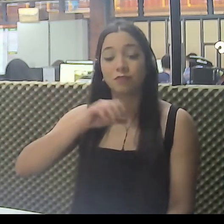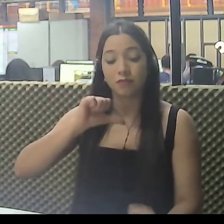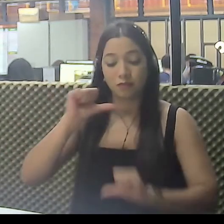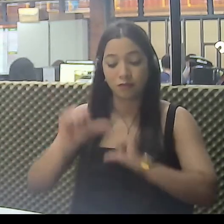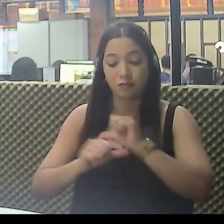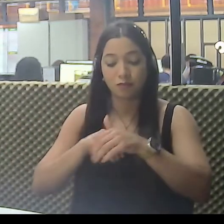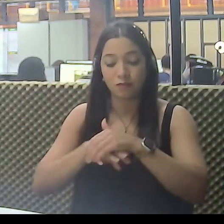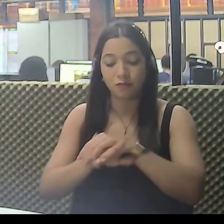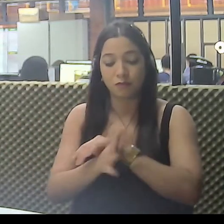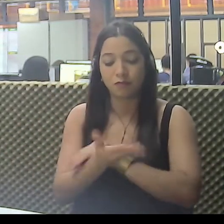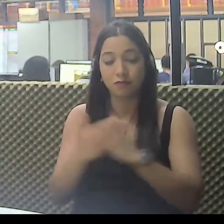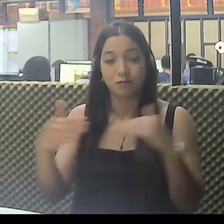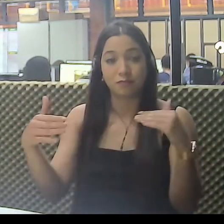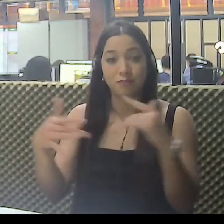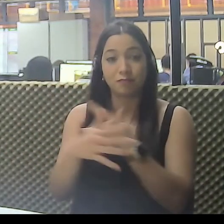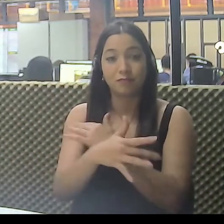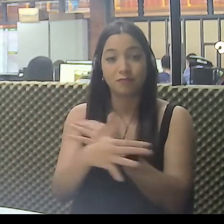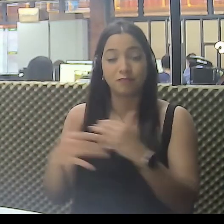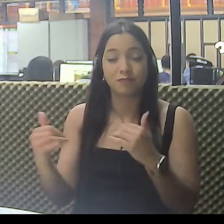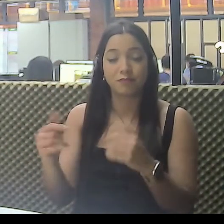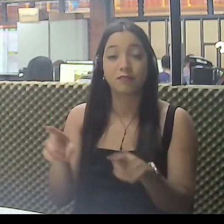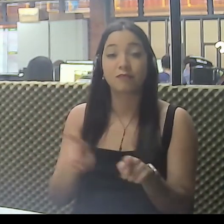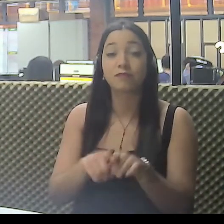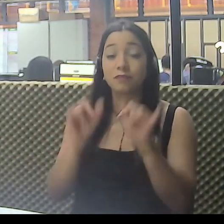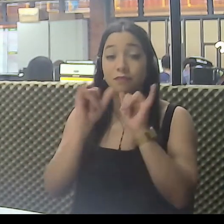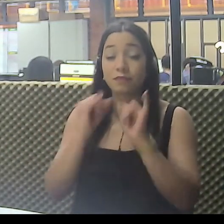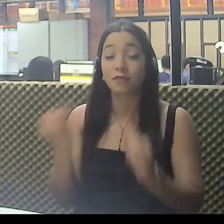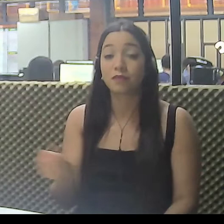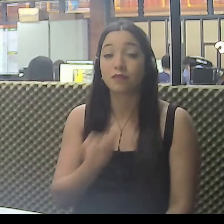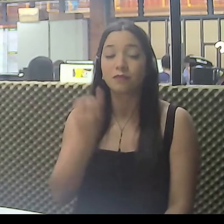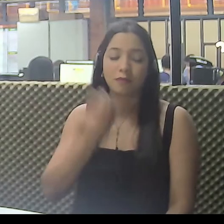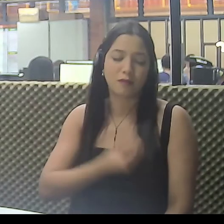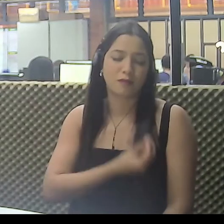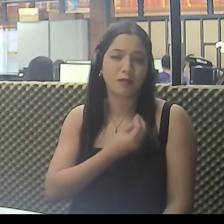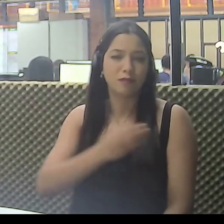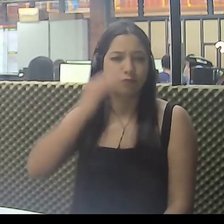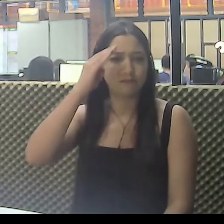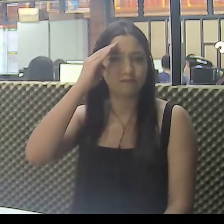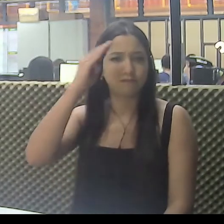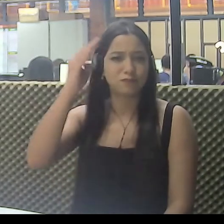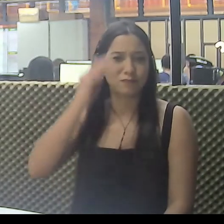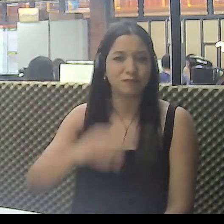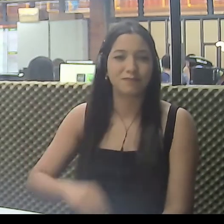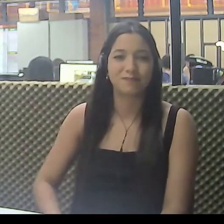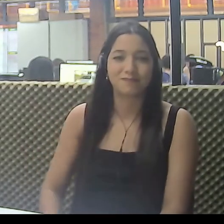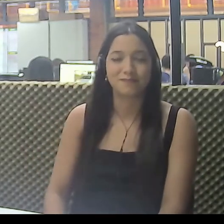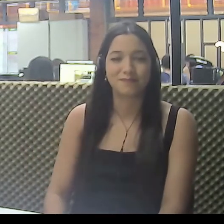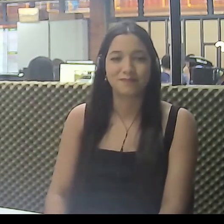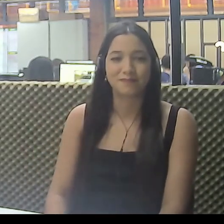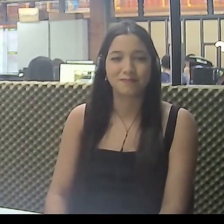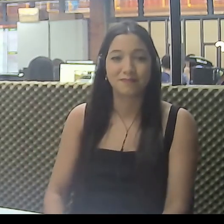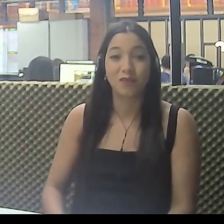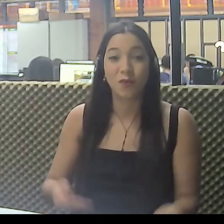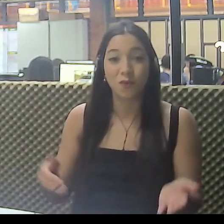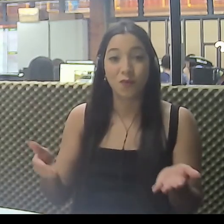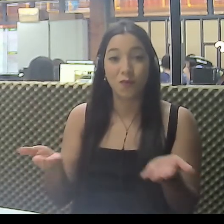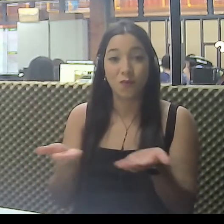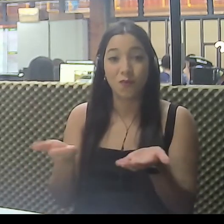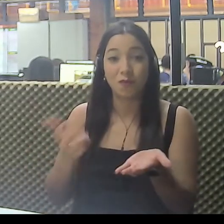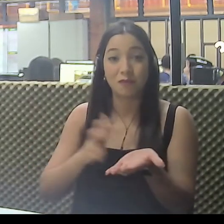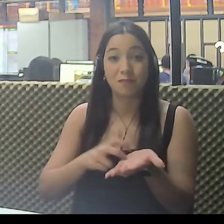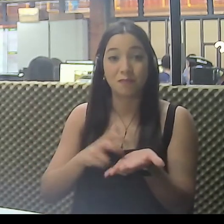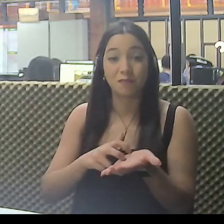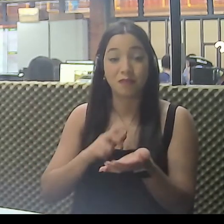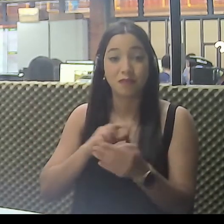de comportamento no trânsito e ressaltando que a vida é sempre mais importante. Na manhã de hoje aconteceu uma